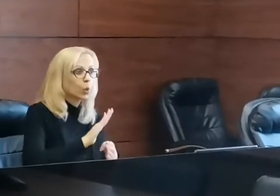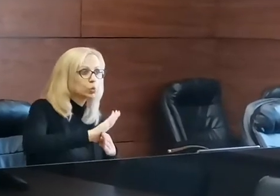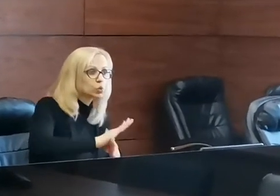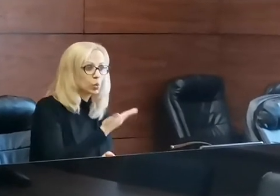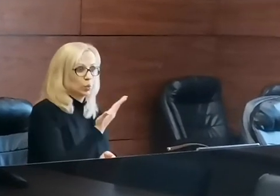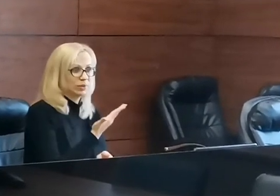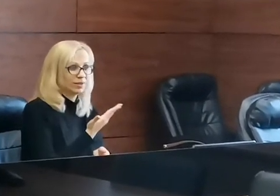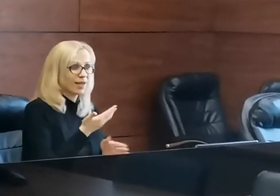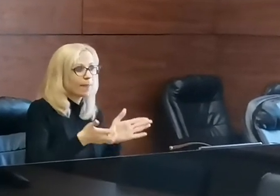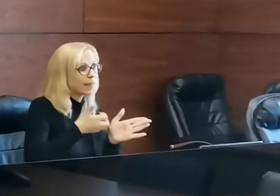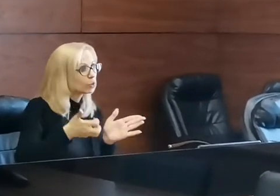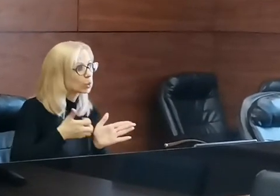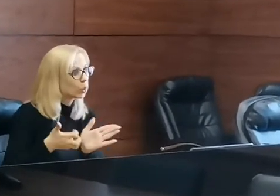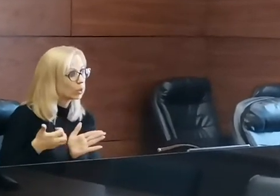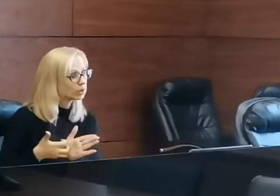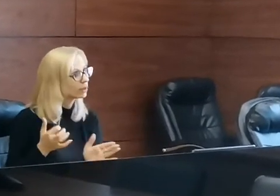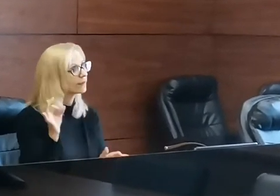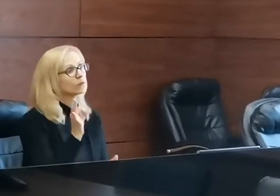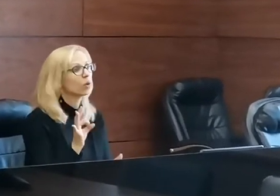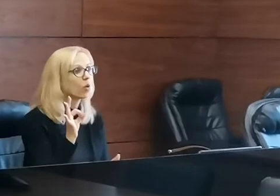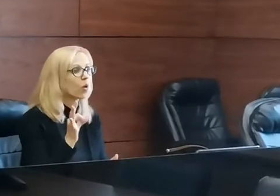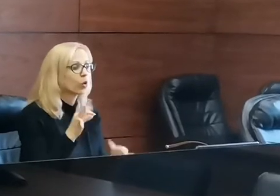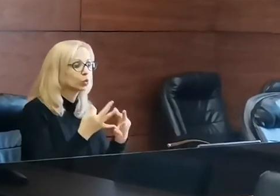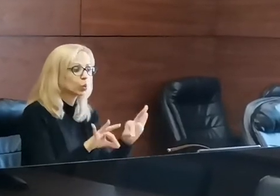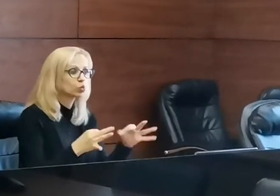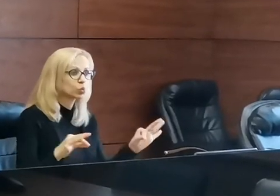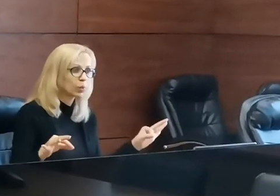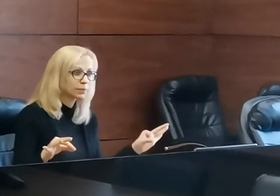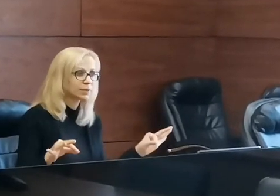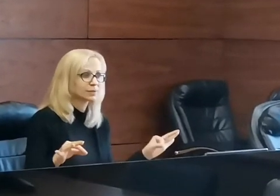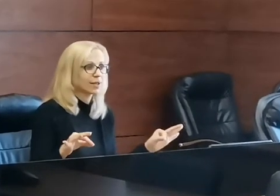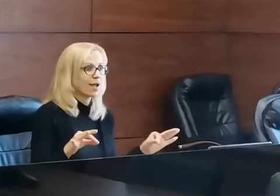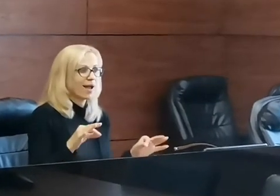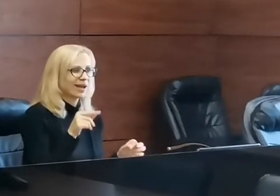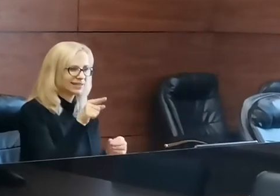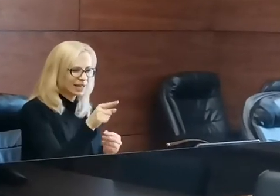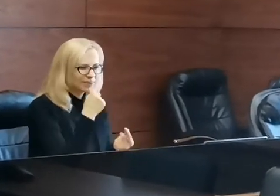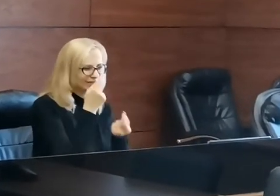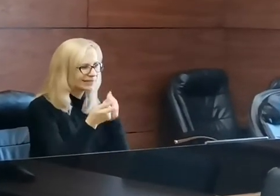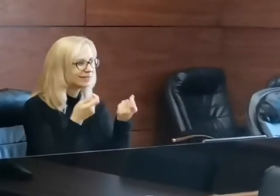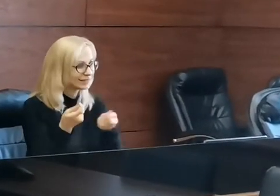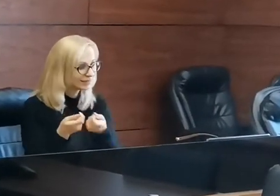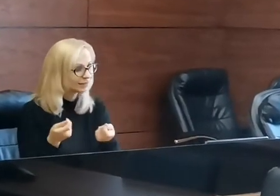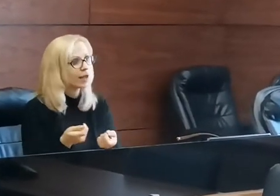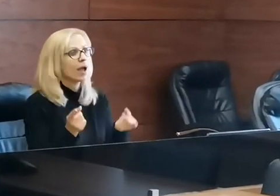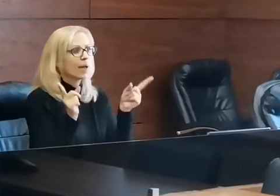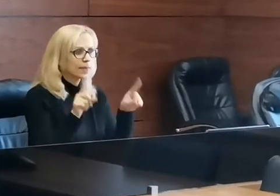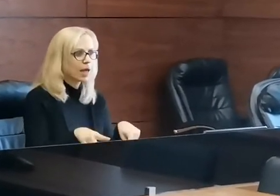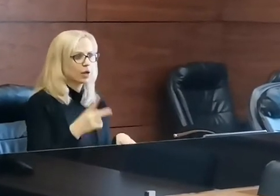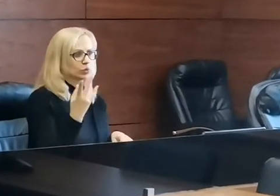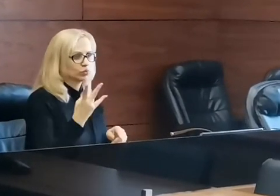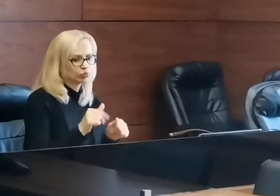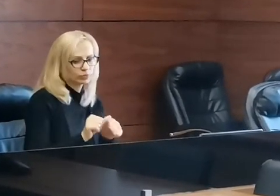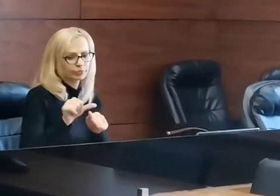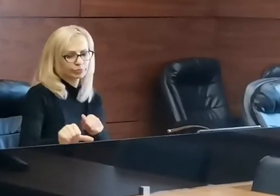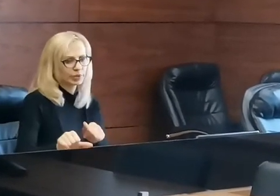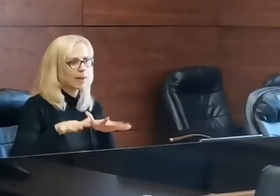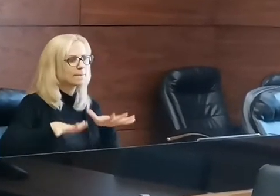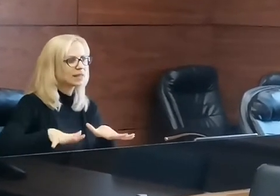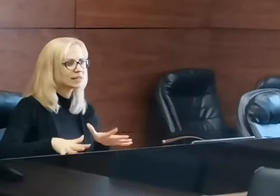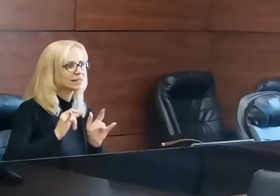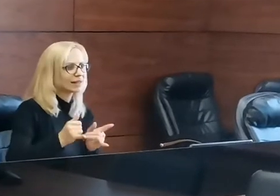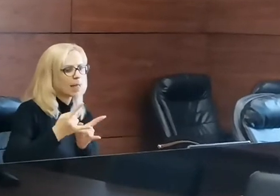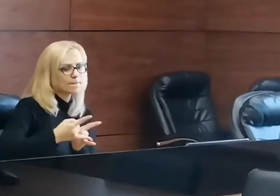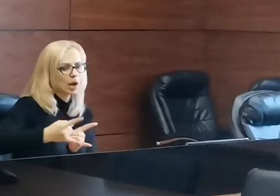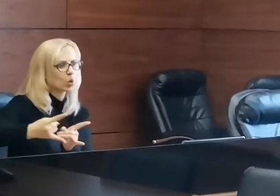усунення недоліків щодо доступності, вони незначні, також відведення місця для паркування для осіб